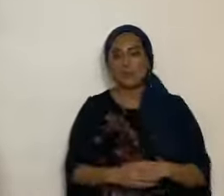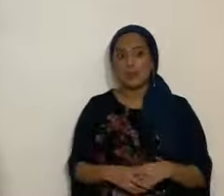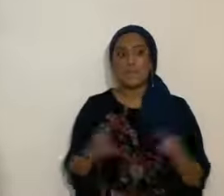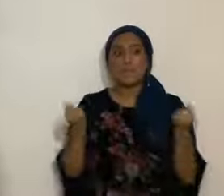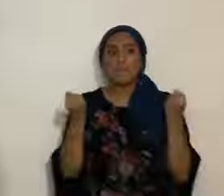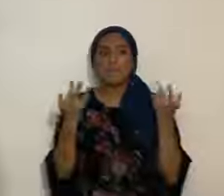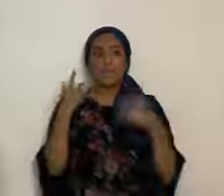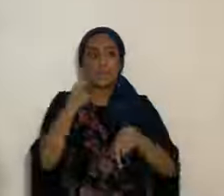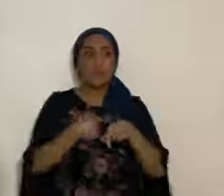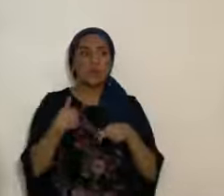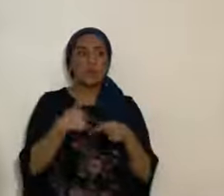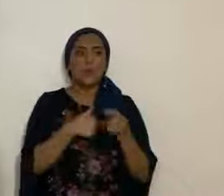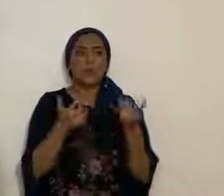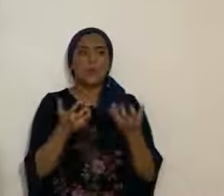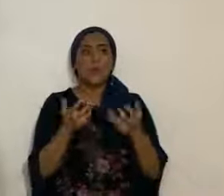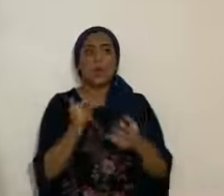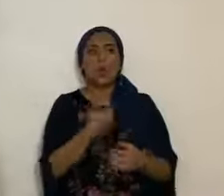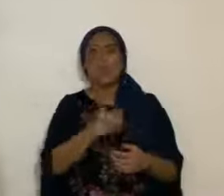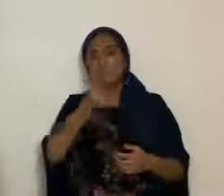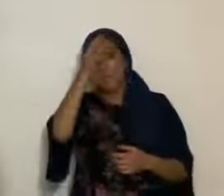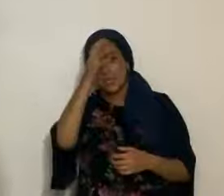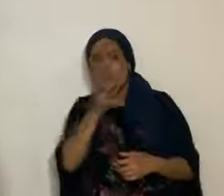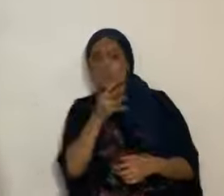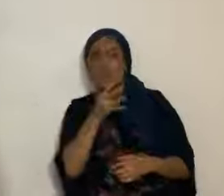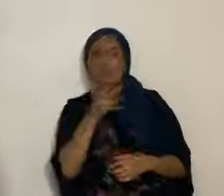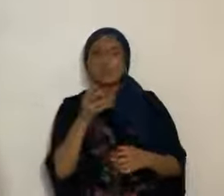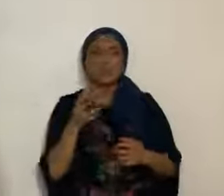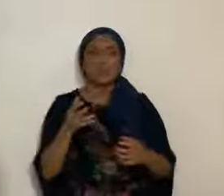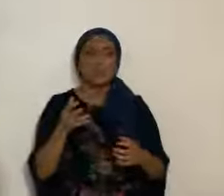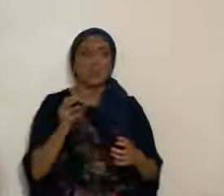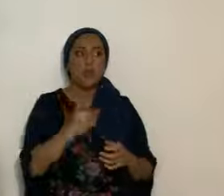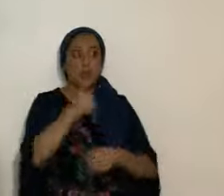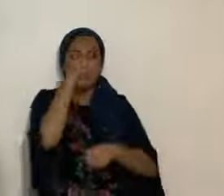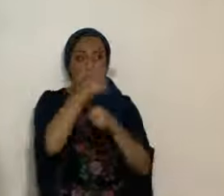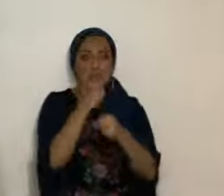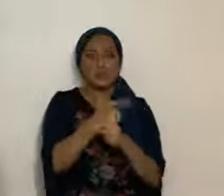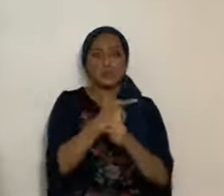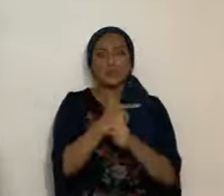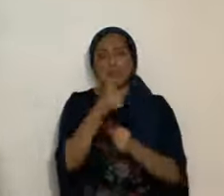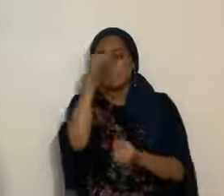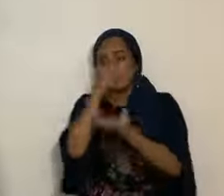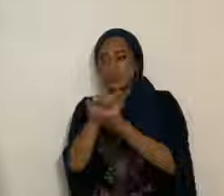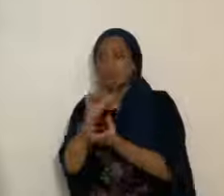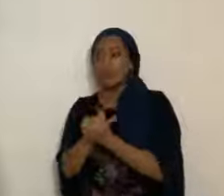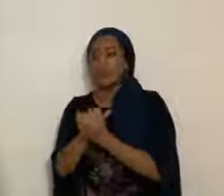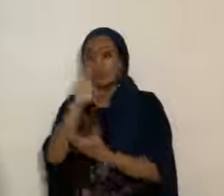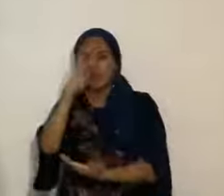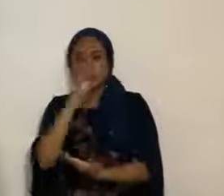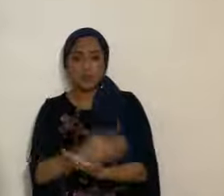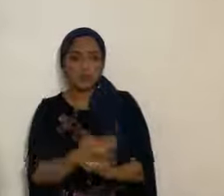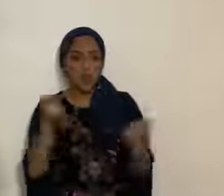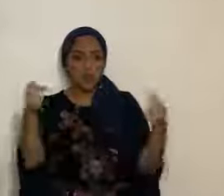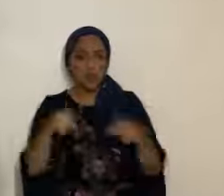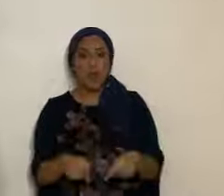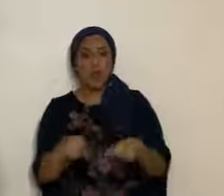nosotros añoramos que nuestros padres, nuestros hermanos, esposas, hijos estén acá?